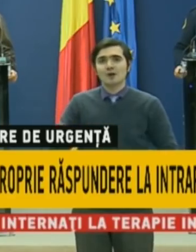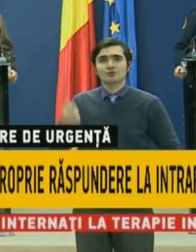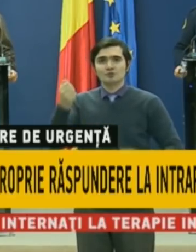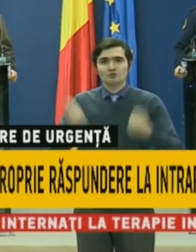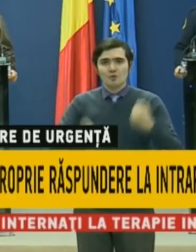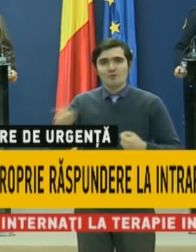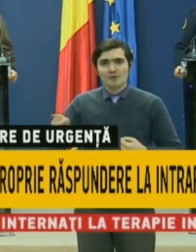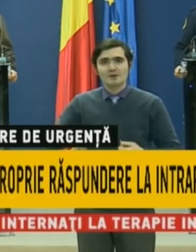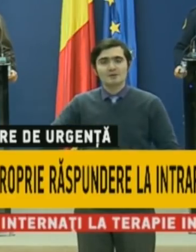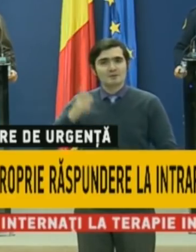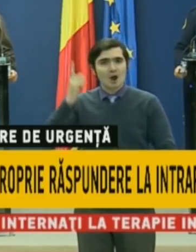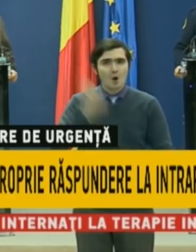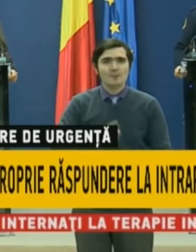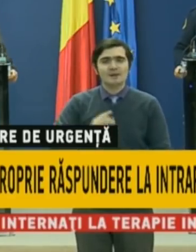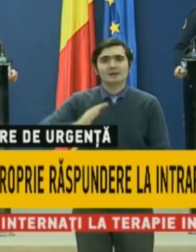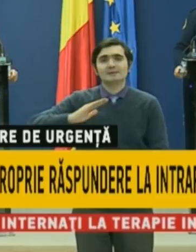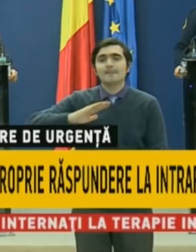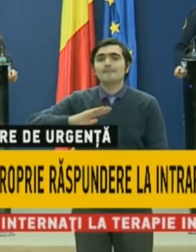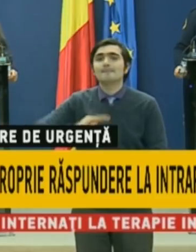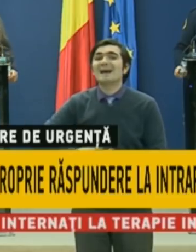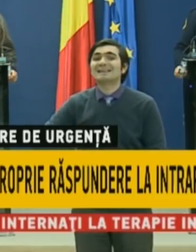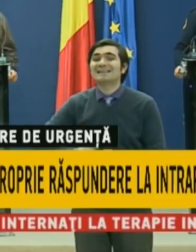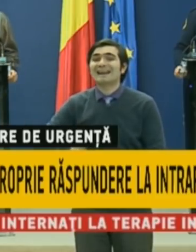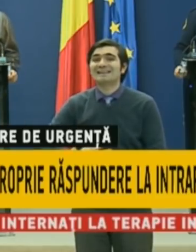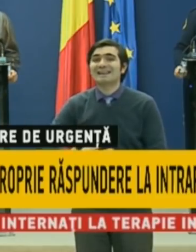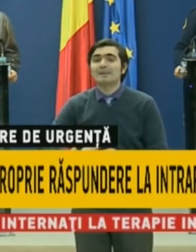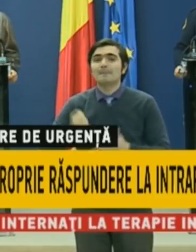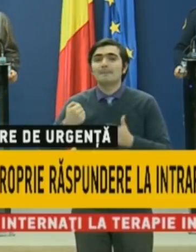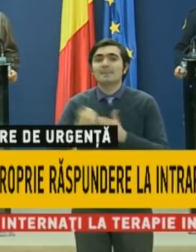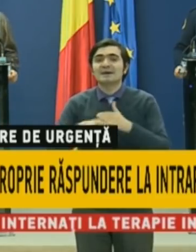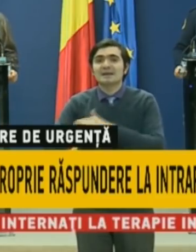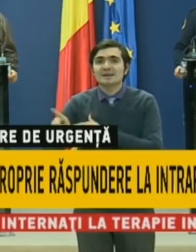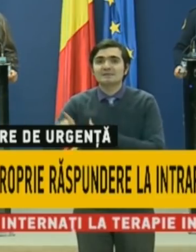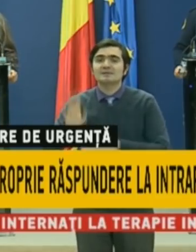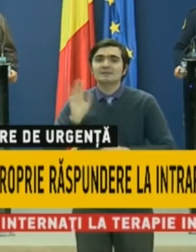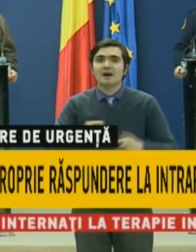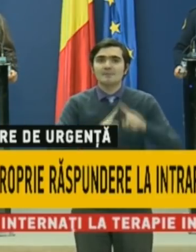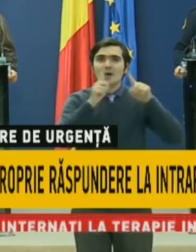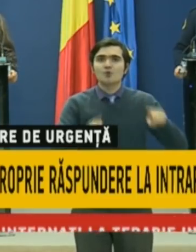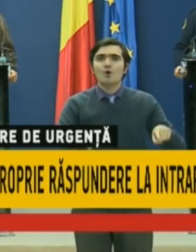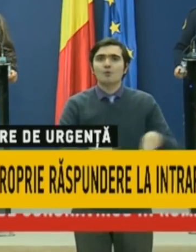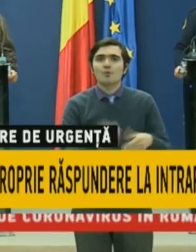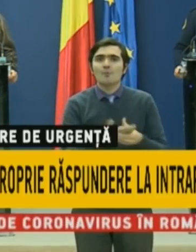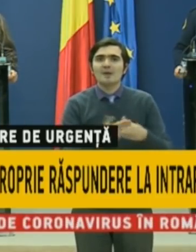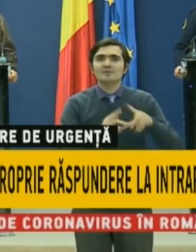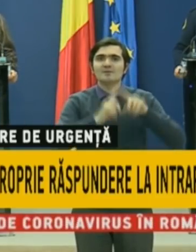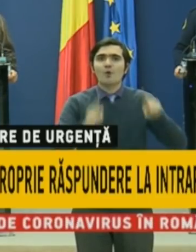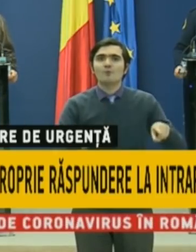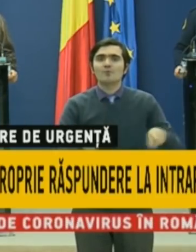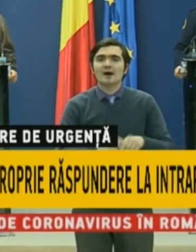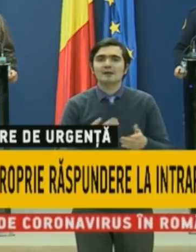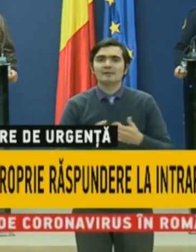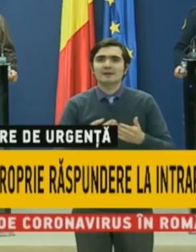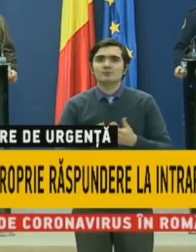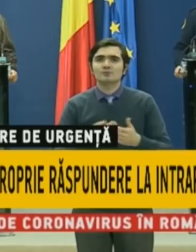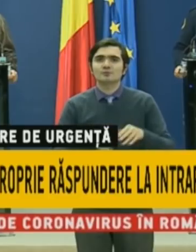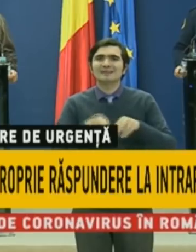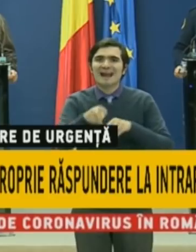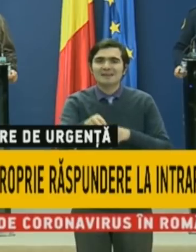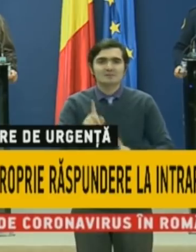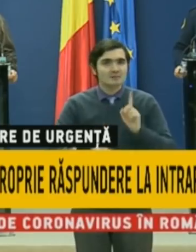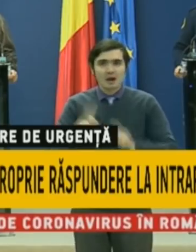obligat să păstreze asupra sa până la ieșirea din țară un formular de tranzit. Dacă nu respectă aceste prevederi,